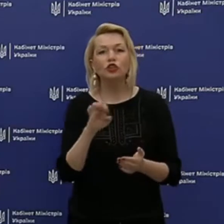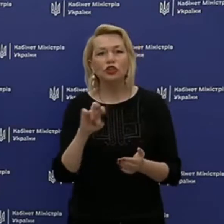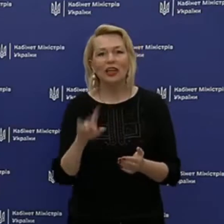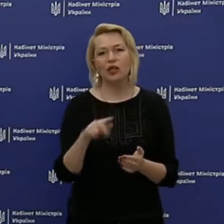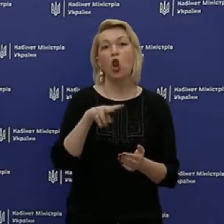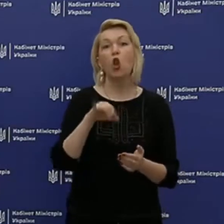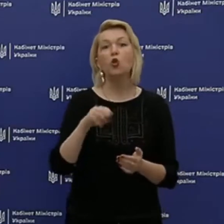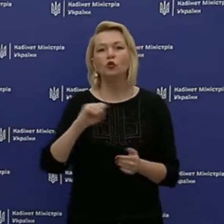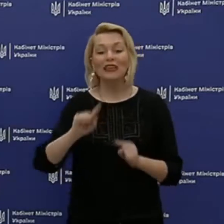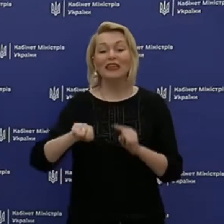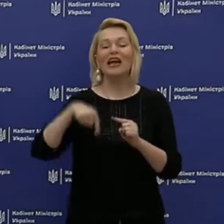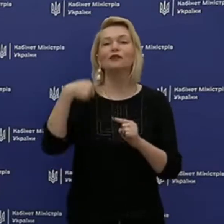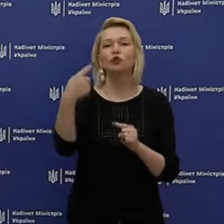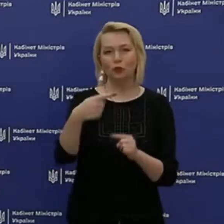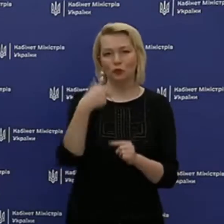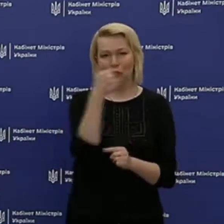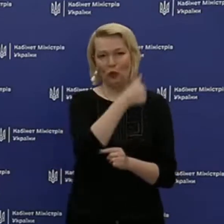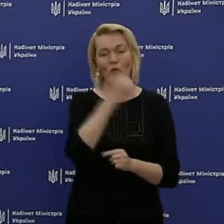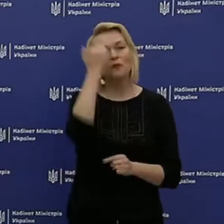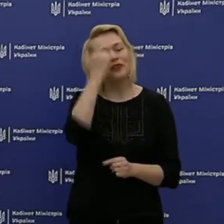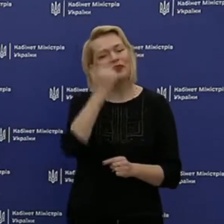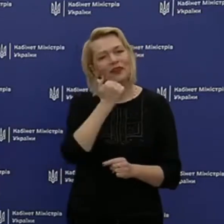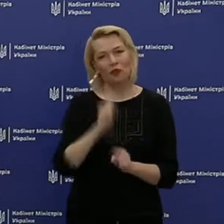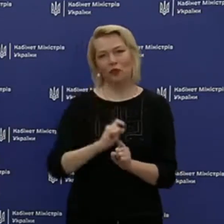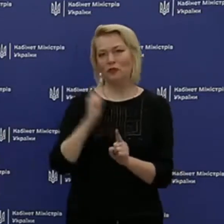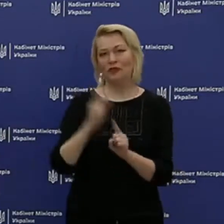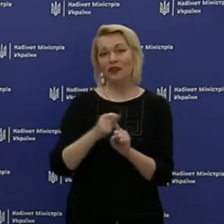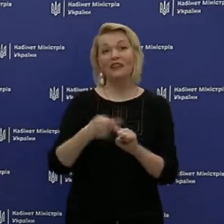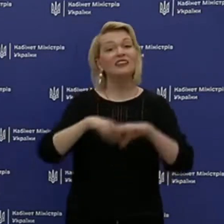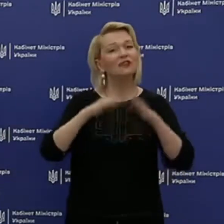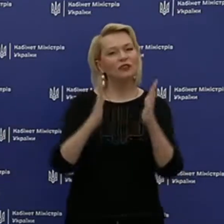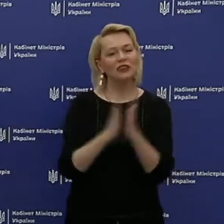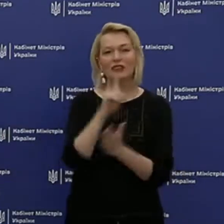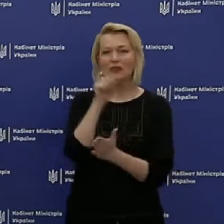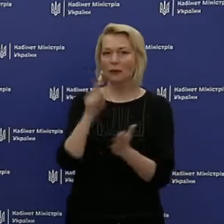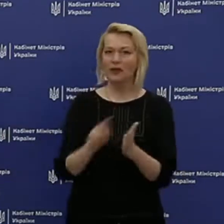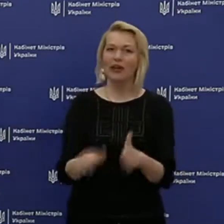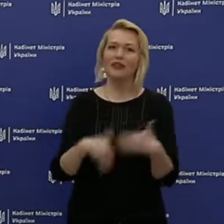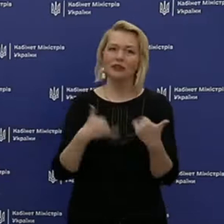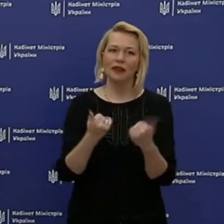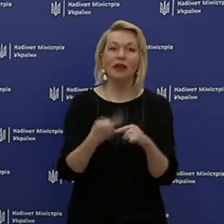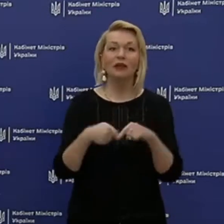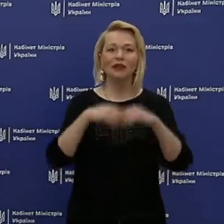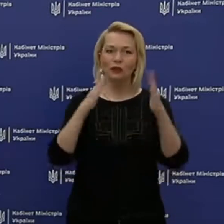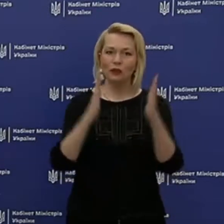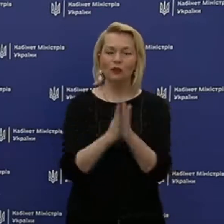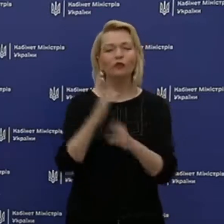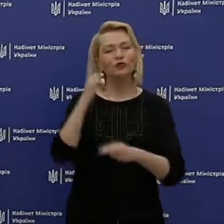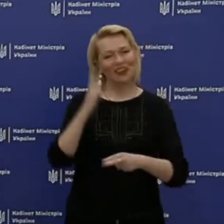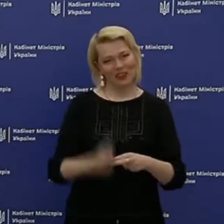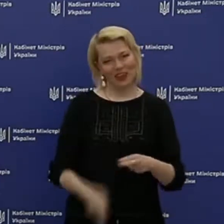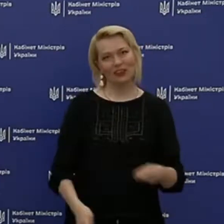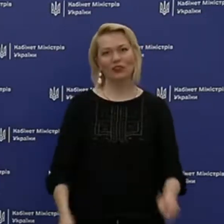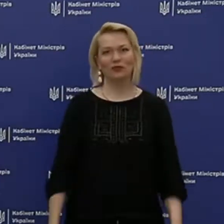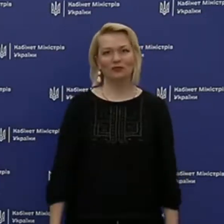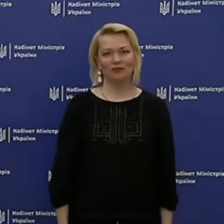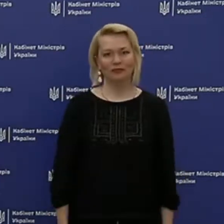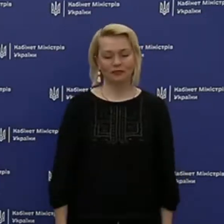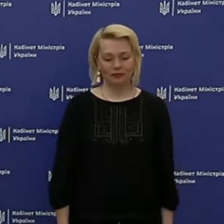січень-лютий наступного року. Дякуємо за відповіді. Це всі запитання на сьогодні. На цьому брифінг завершено.